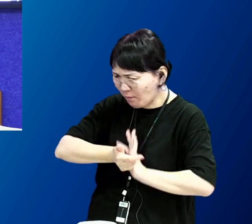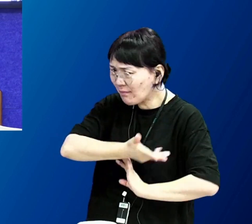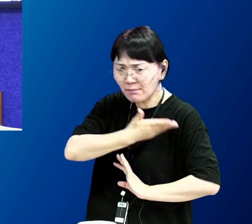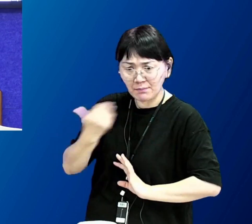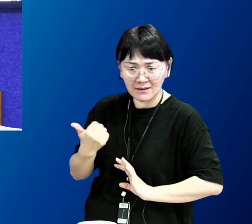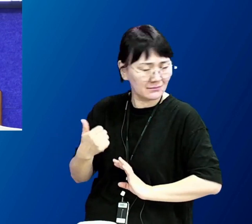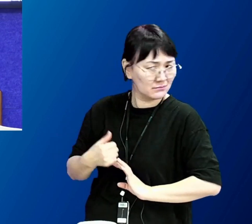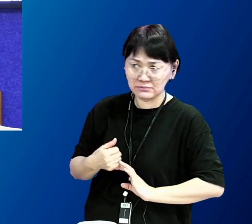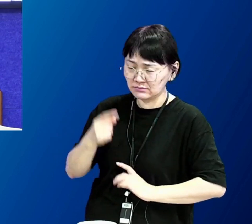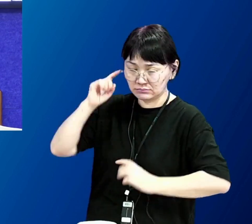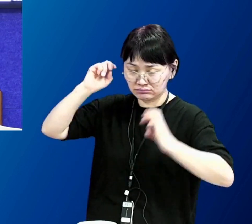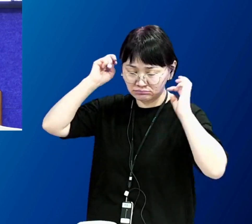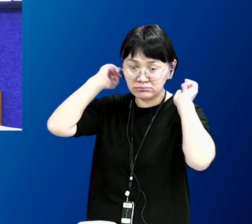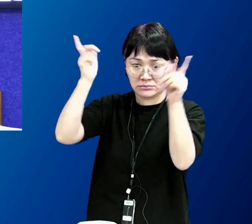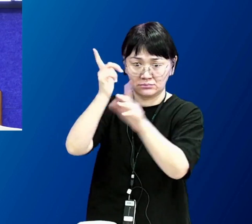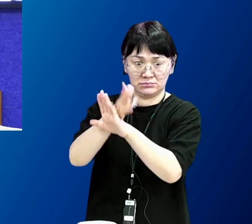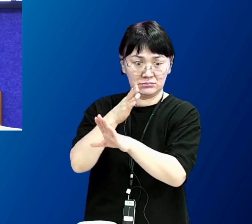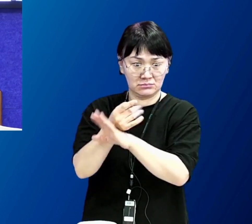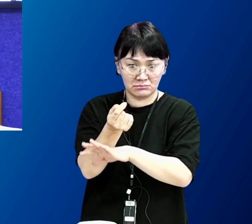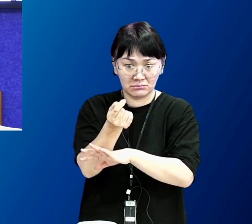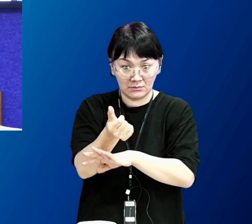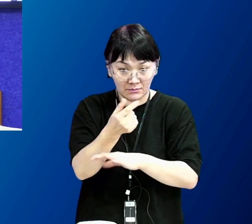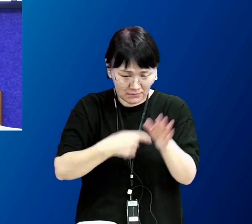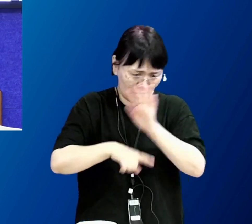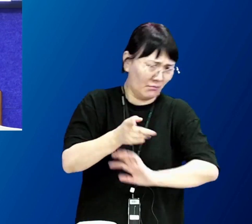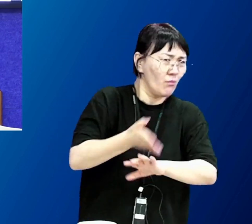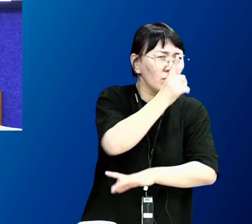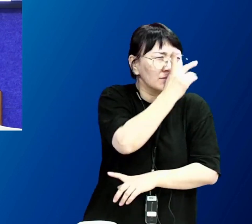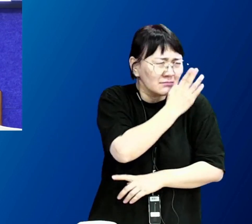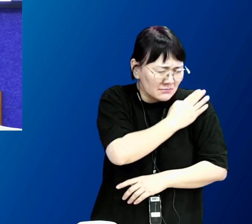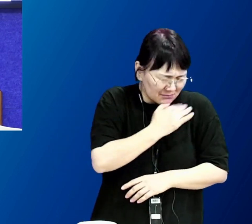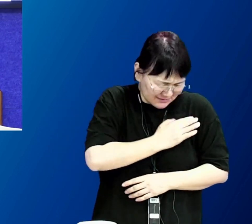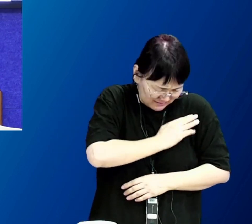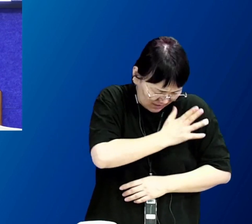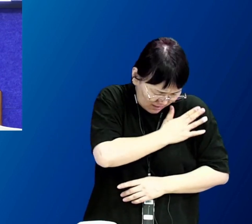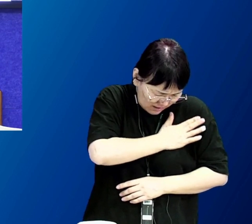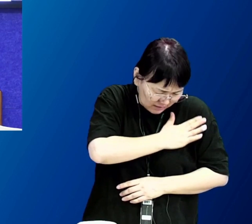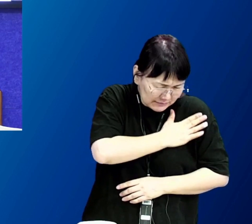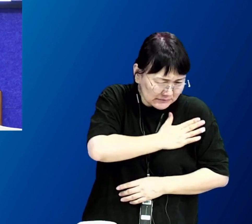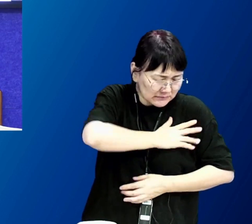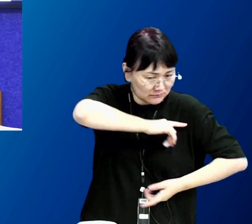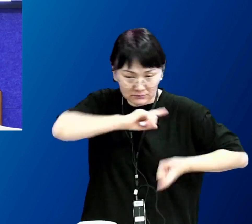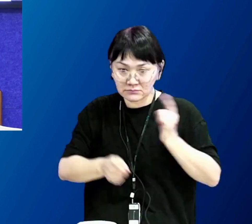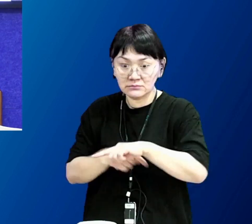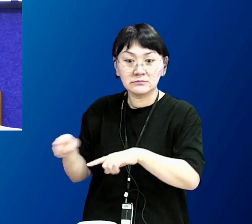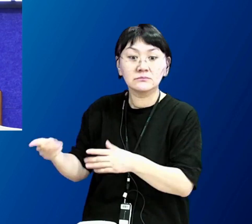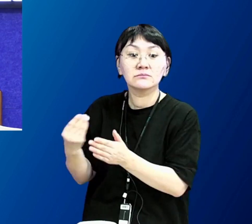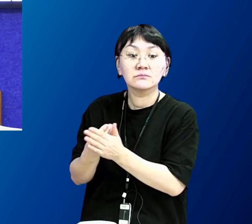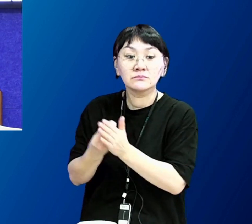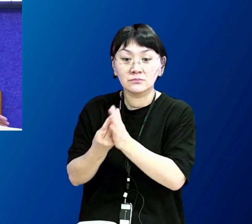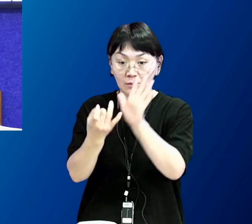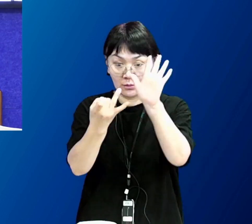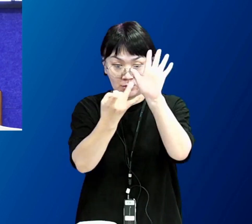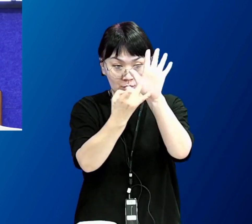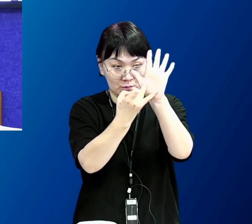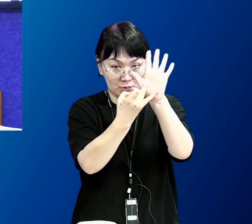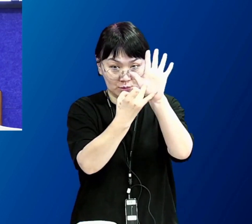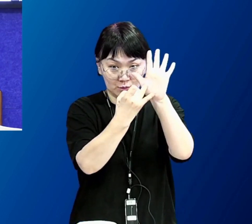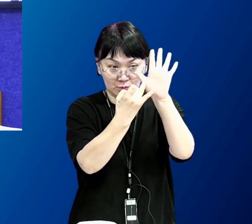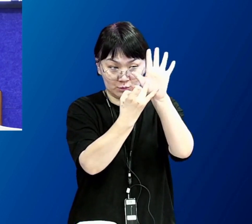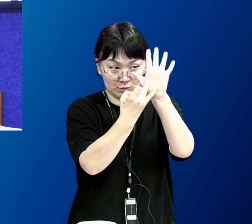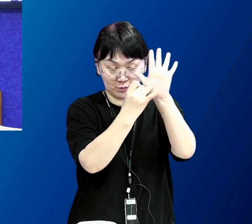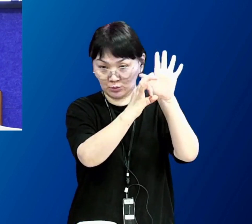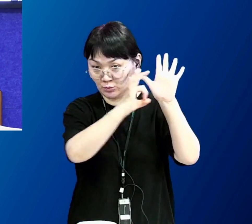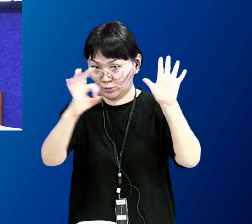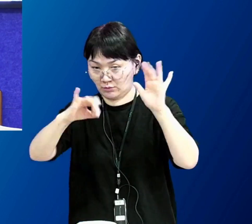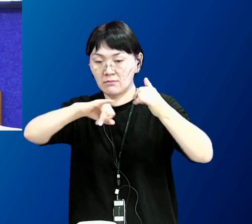эзнийг хайрлж байсан биз. Тэгээ хайр үндэснүүдийг хайрлсандаа биш те. Тэрээр 700 ихнэр 300 татвар имтэй болсон гэж